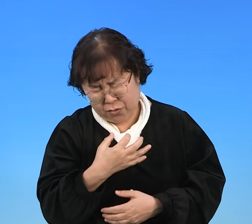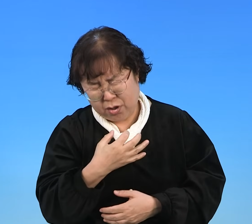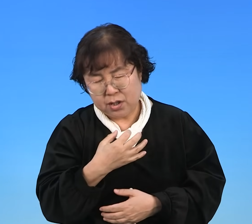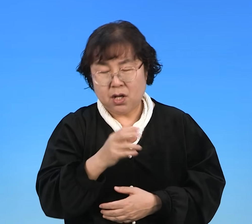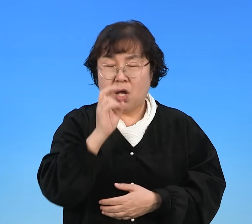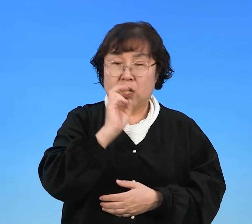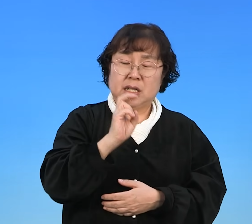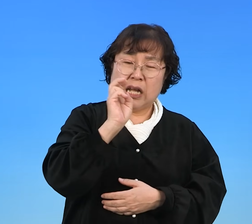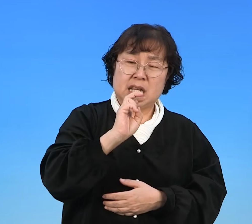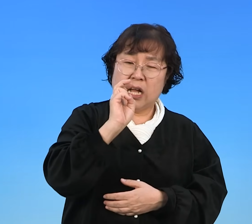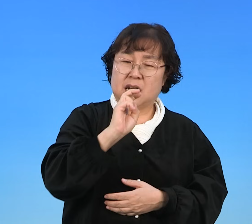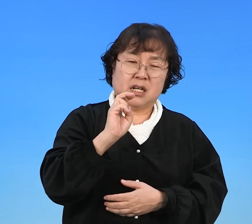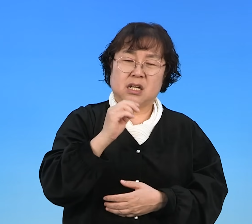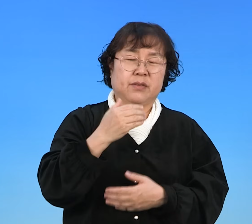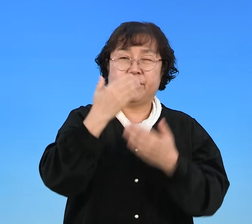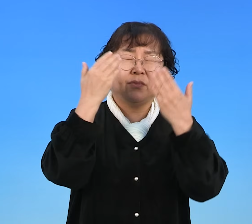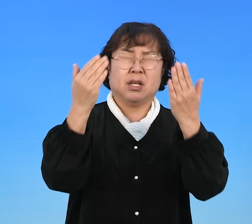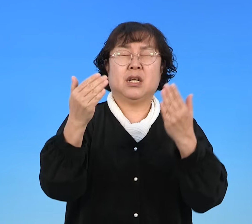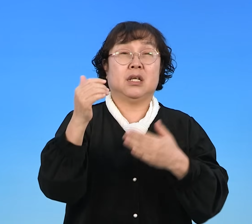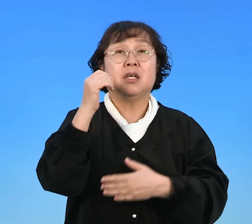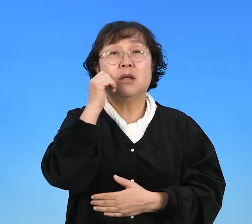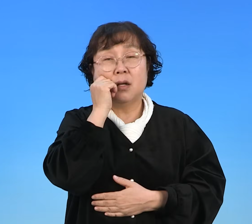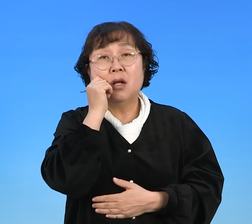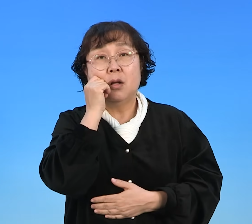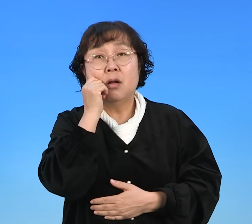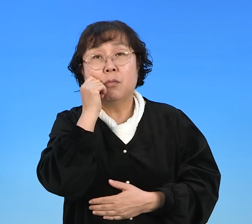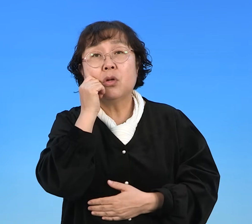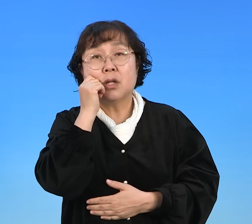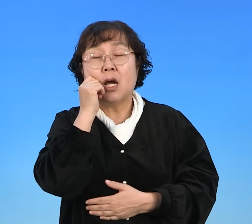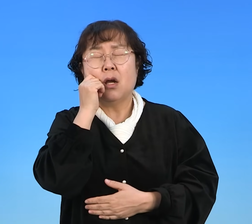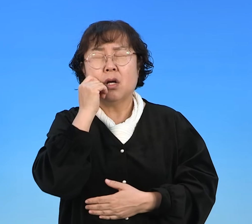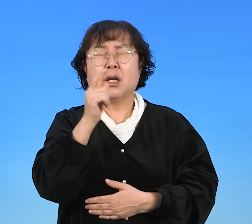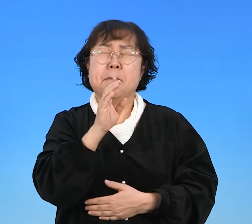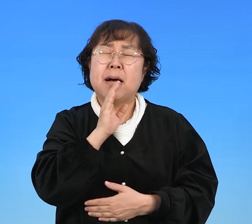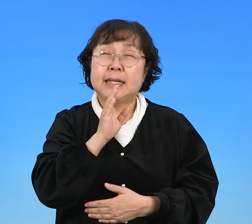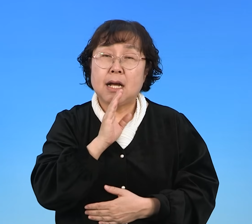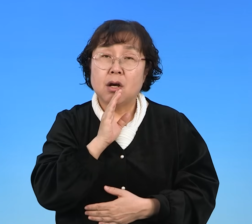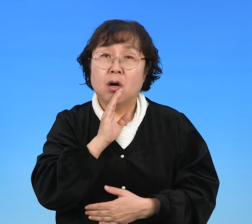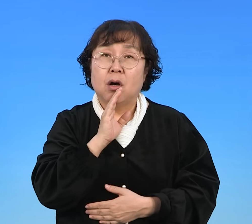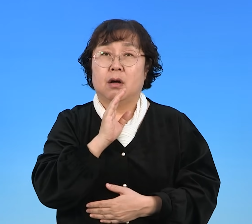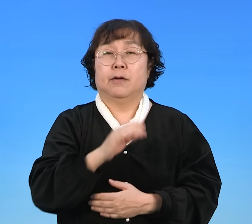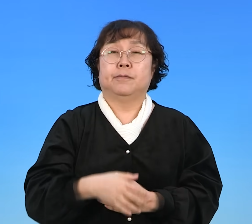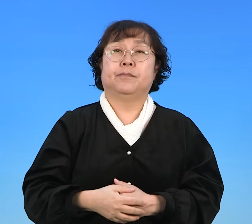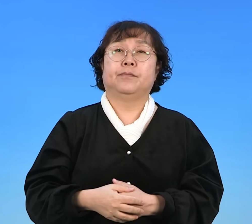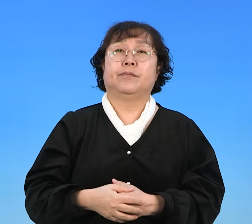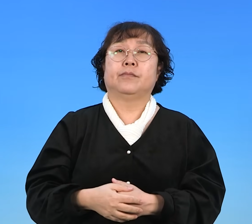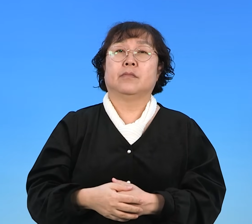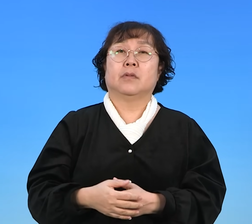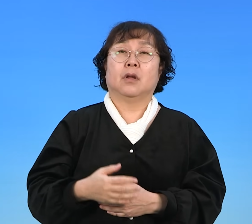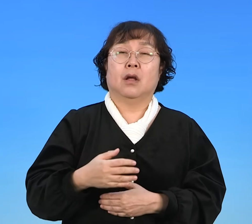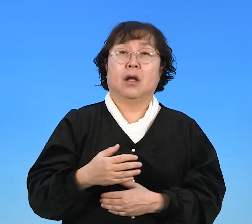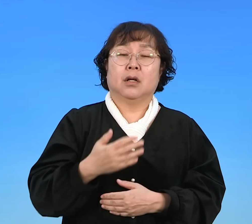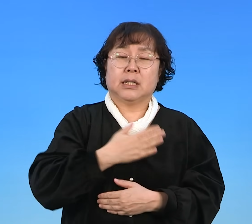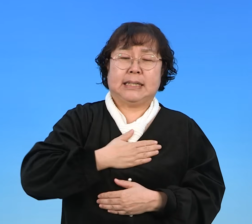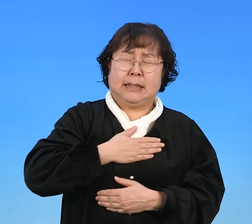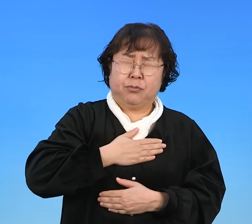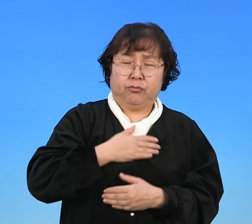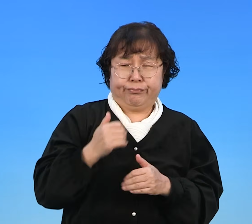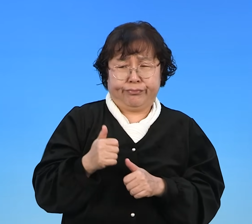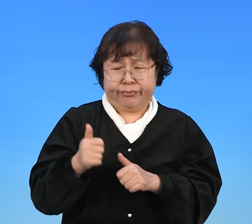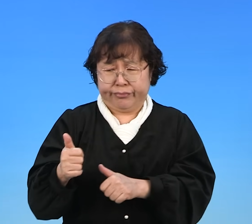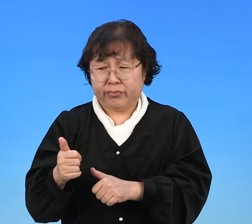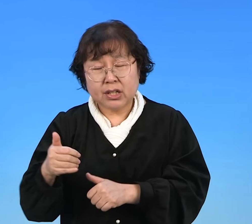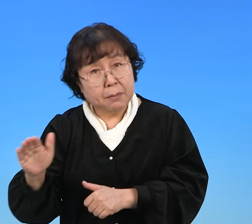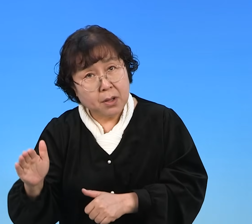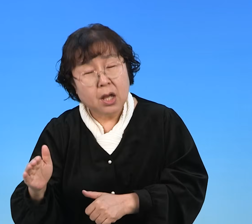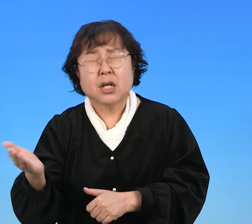예루살렘아 뭐 이게 뭐 저게 찬양인지 무슨 신음소리인지 그게 정상입니다. 그게. 그런데 지금 여기